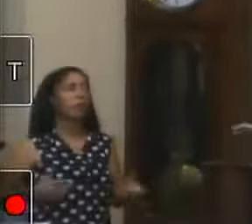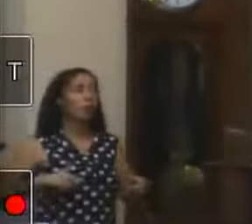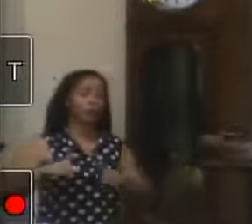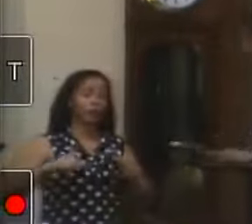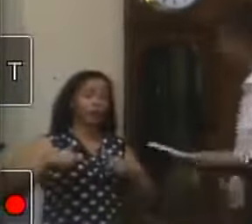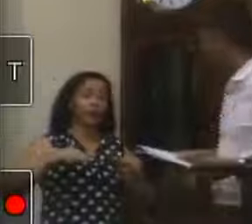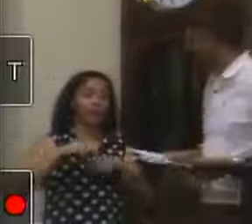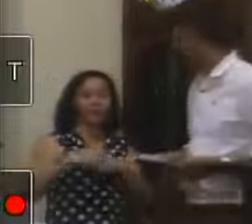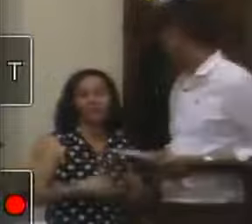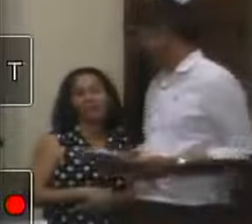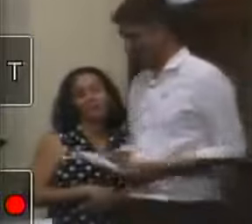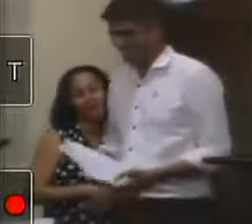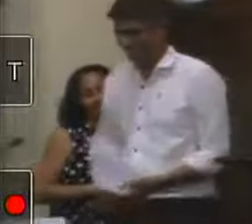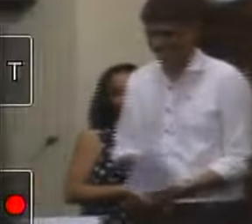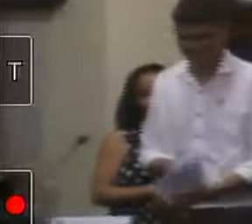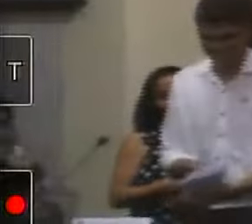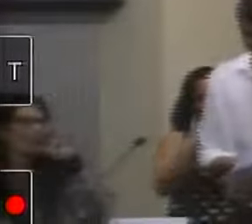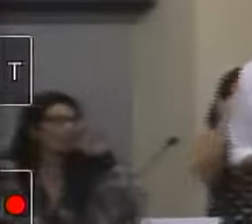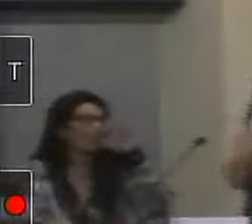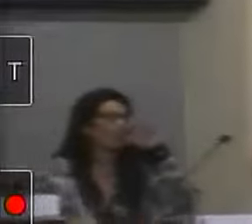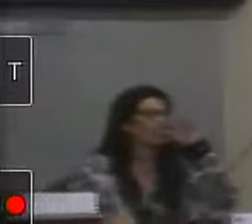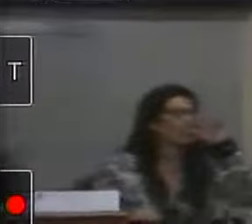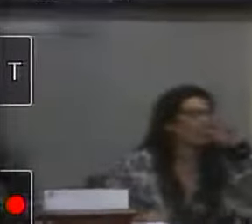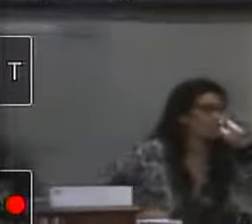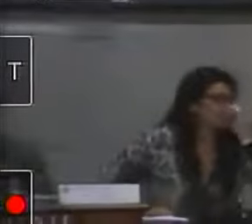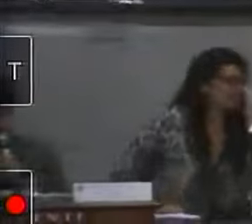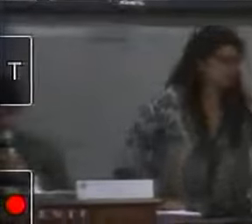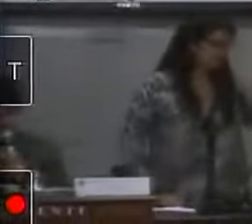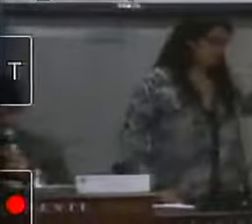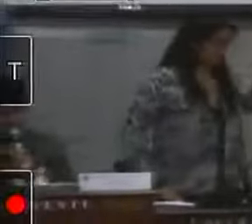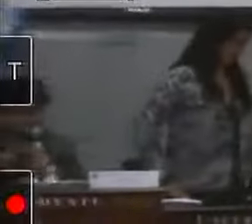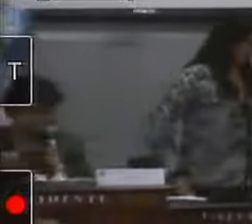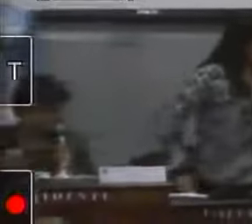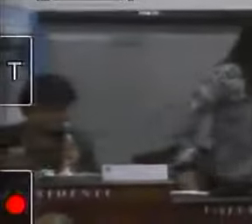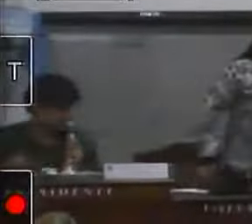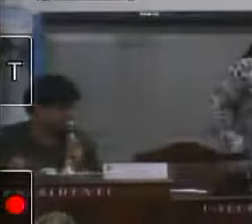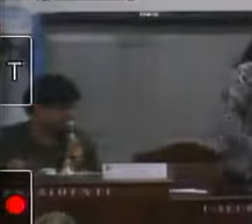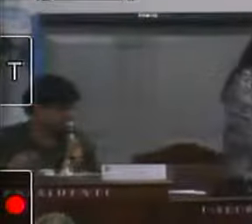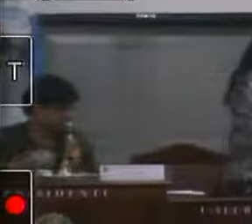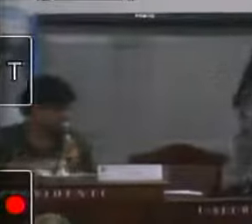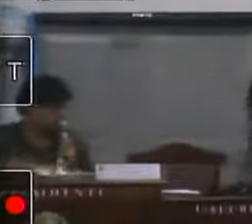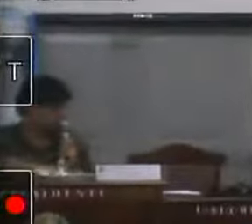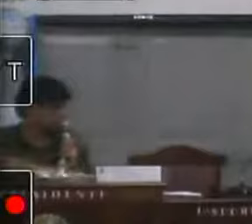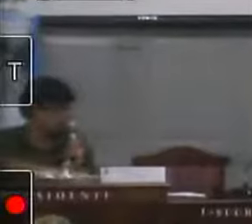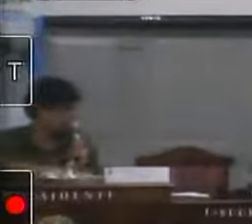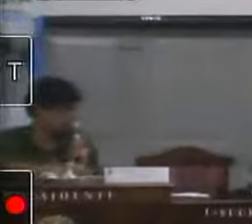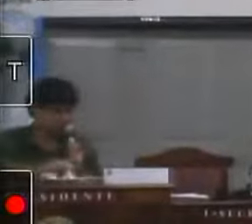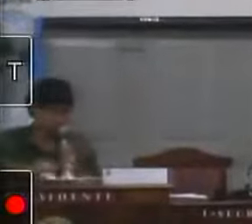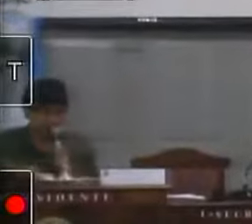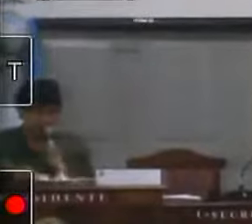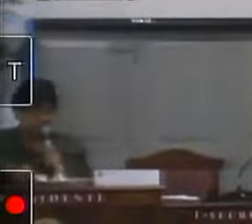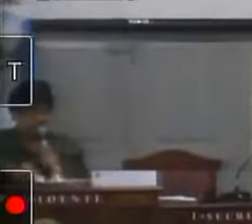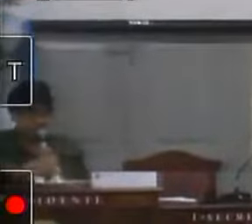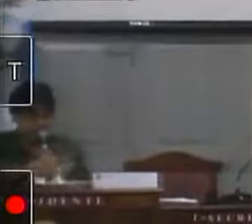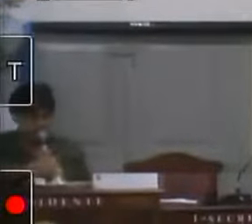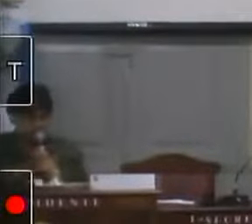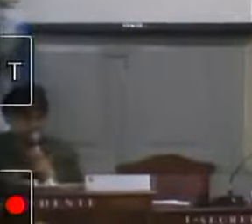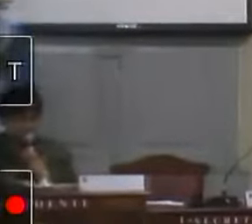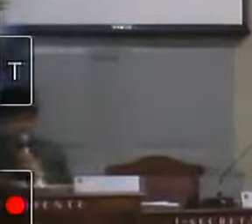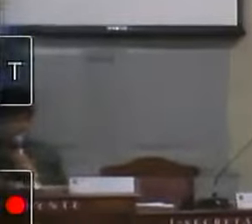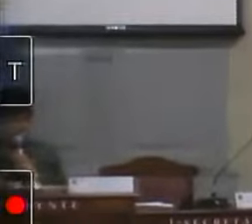Obrigado, vereador David Nogueira. Parabéns aí pelo empenho, pelo trabalho que Vossa Excelência vem fazendo, né, junto dessa casa aqui.